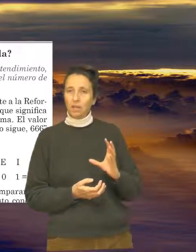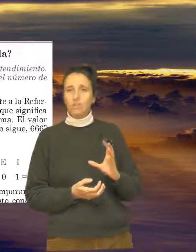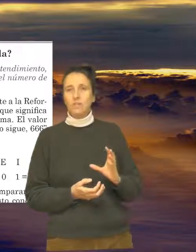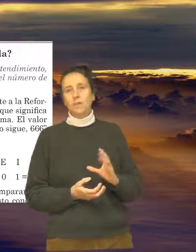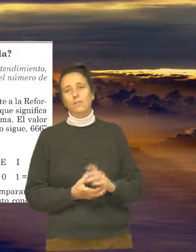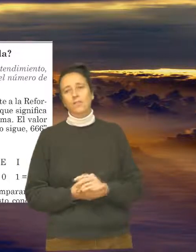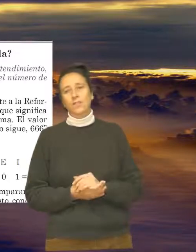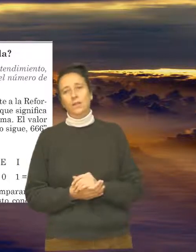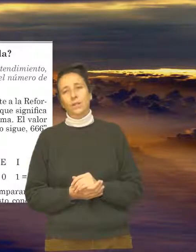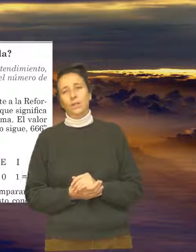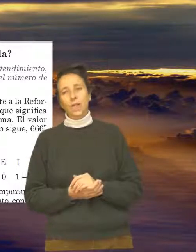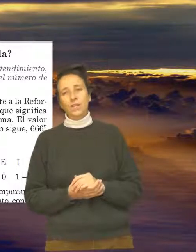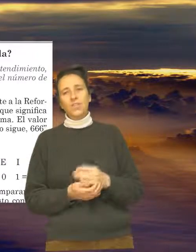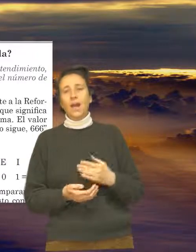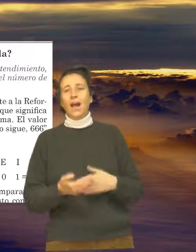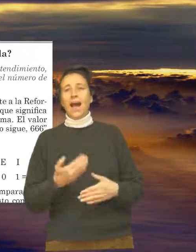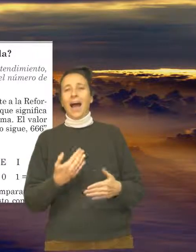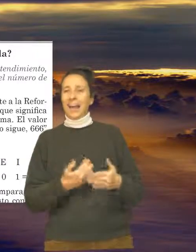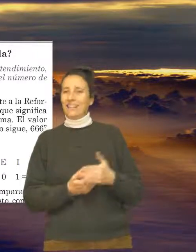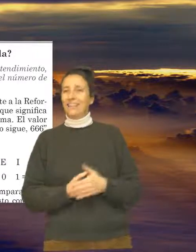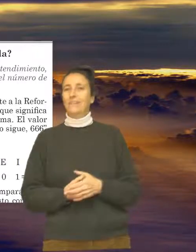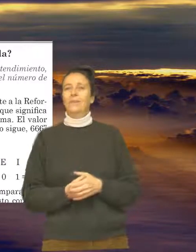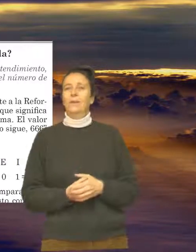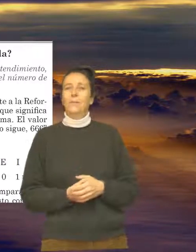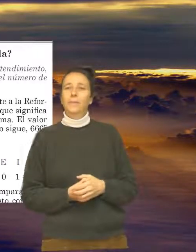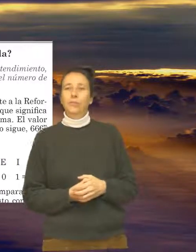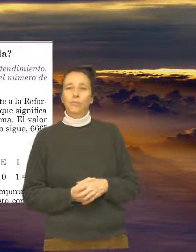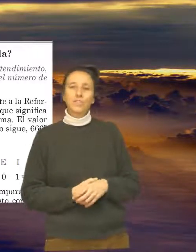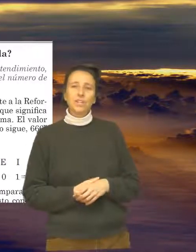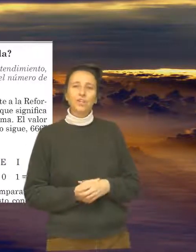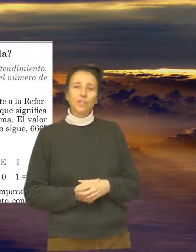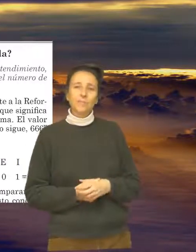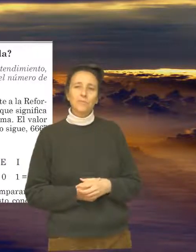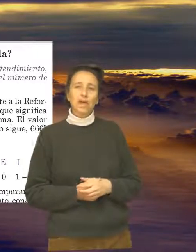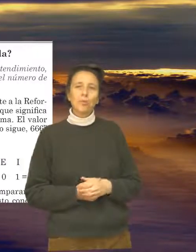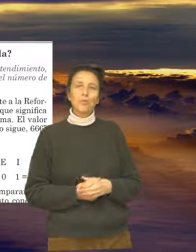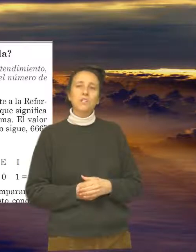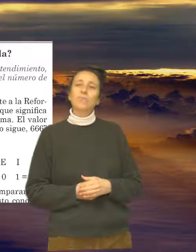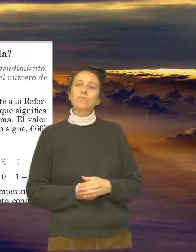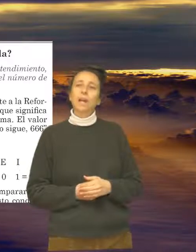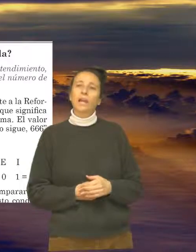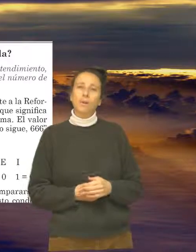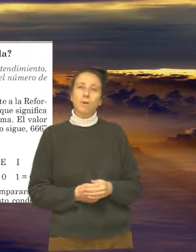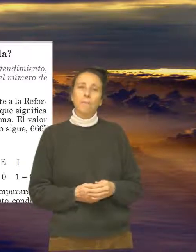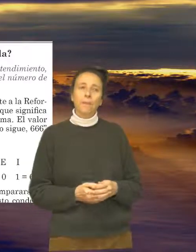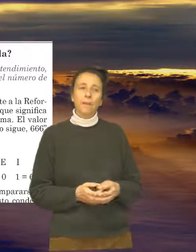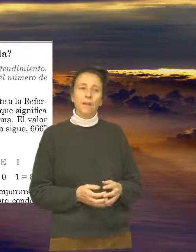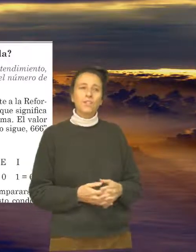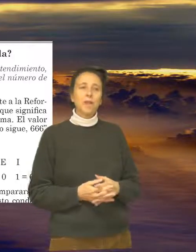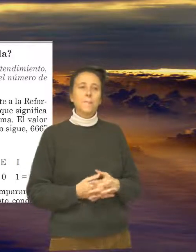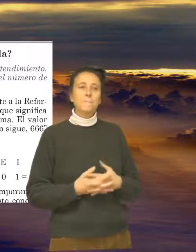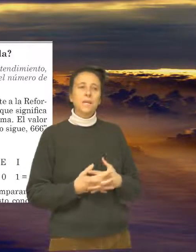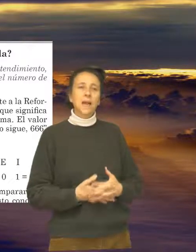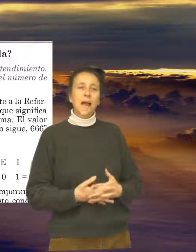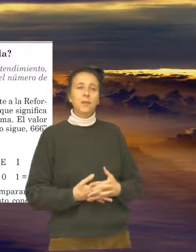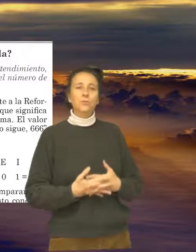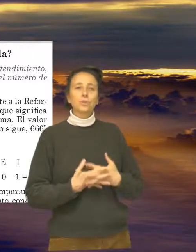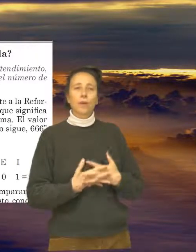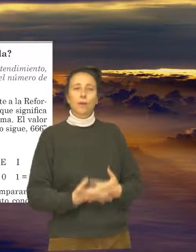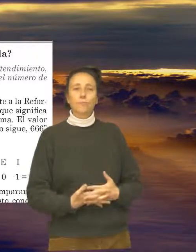de ese número 666 a letras. Y entonces encontramos algo muy significativo, que es